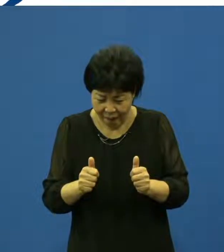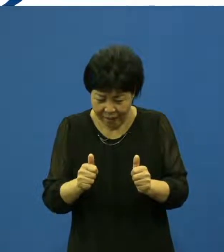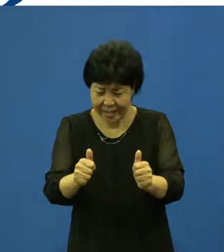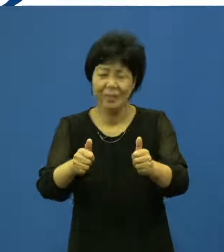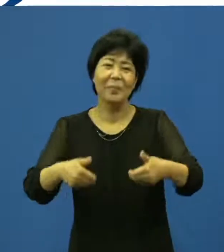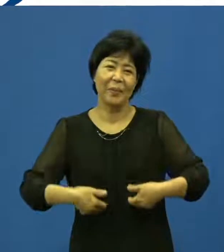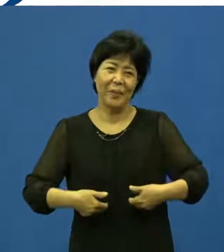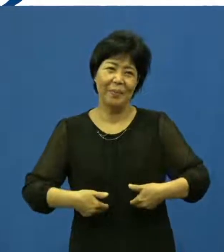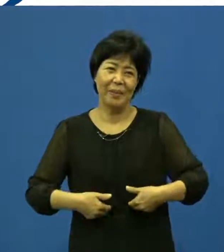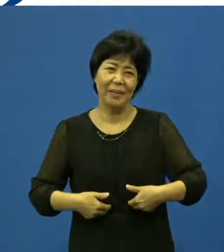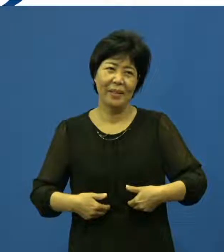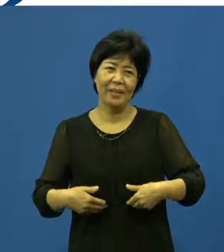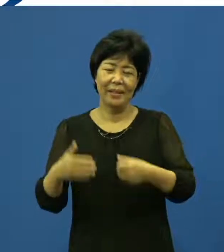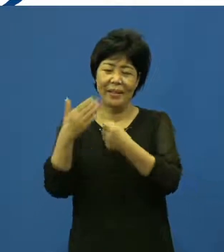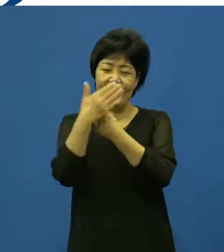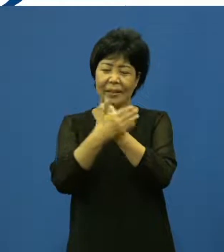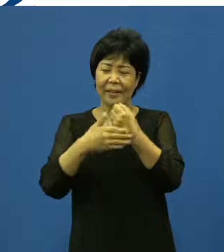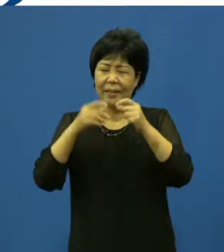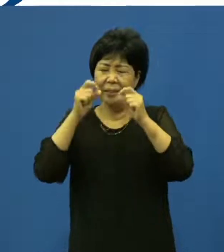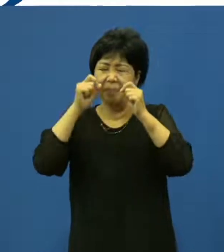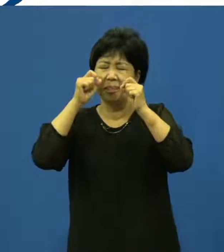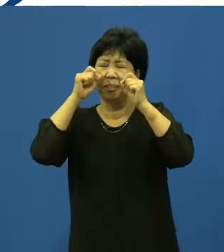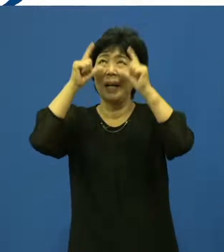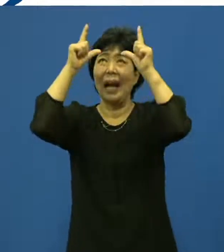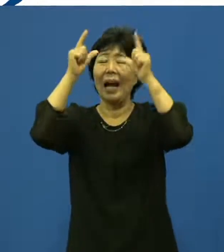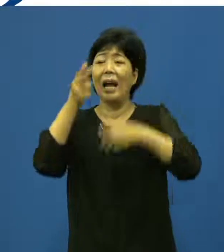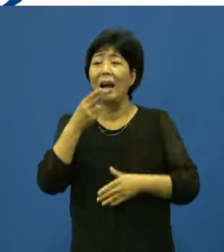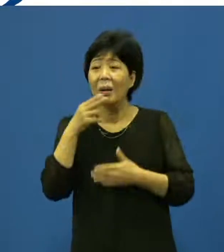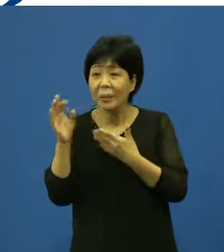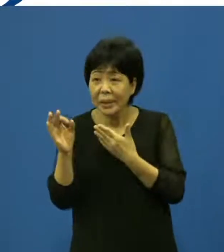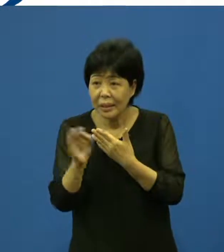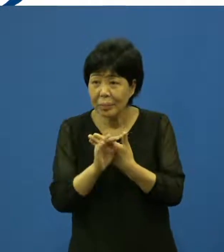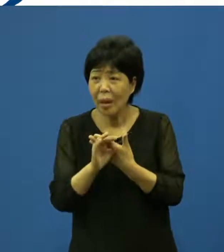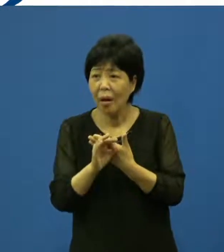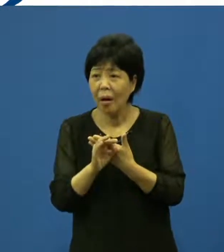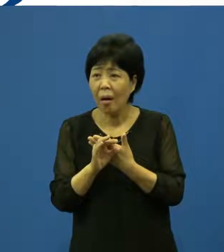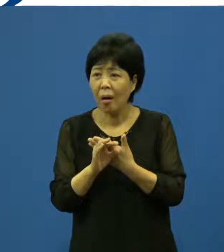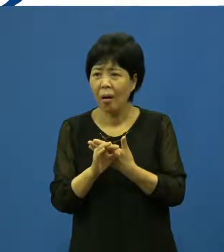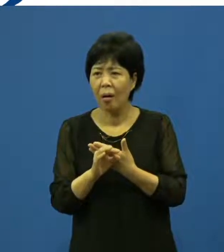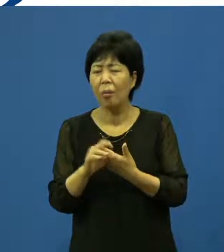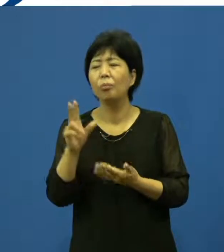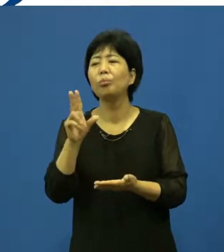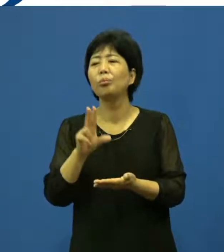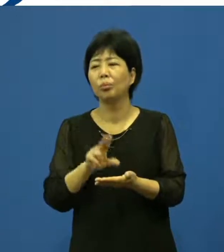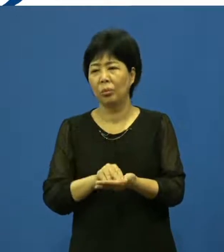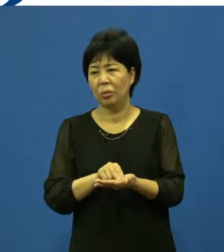그러나 은혜에 눈을 뜨지 못한 사람의 열심은 위험한 것이죠. 열심히 할수록 날카로워지는 것입니다.